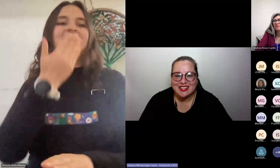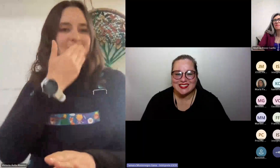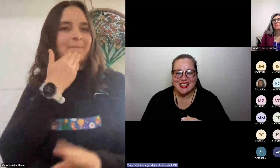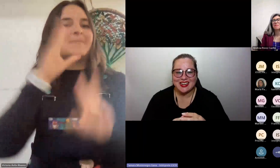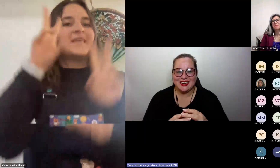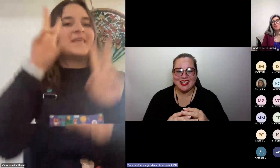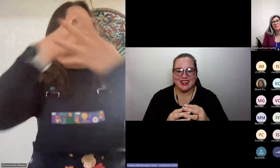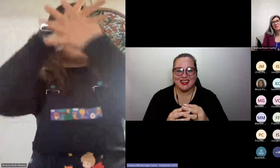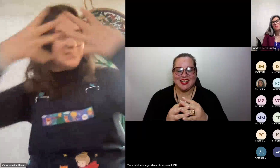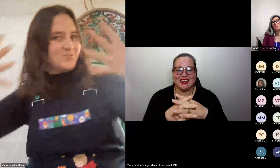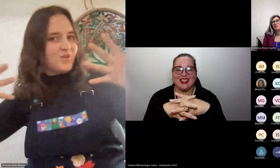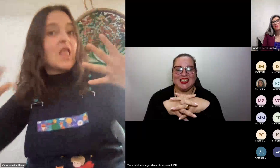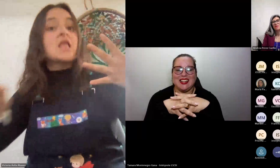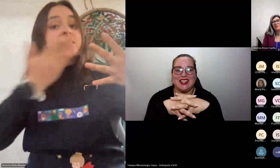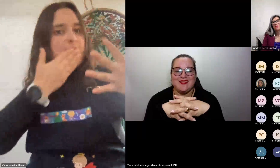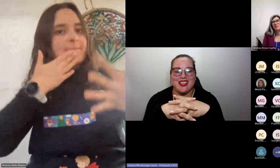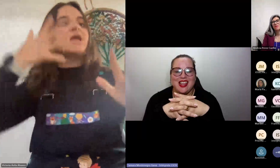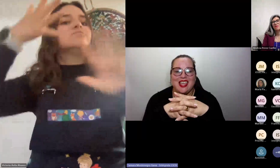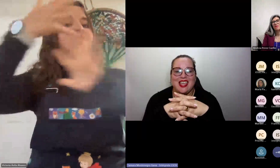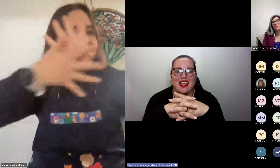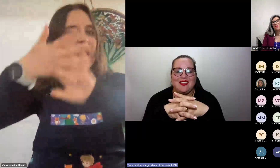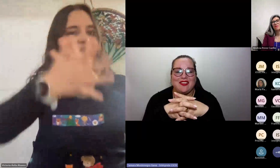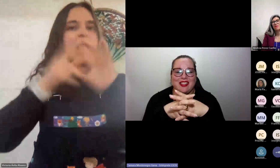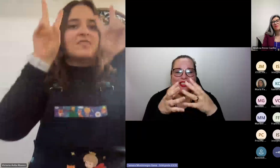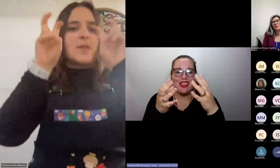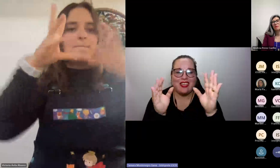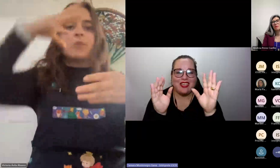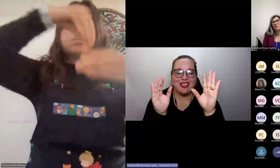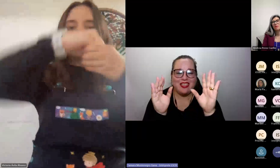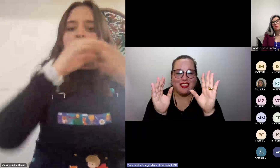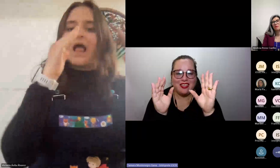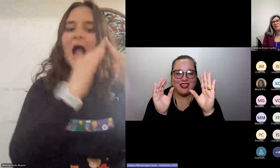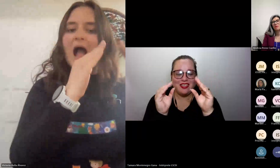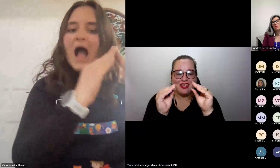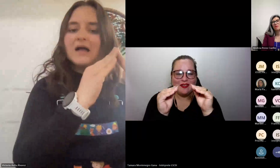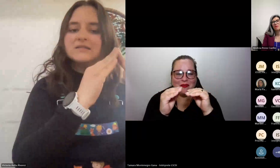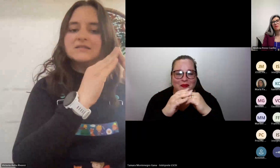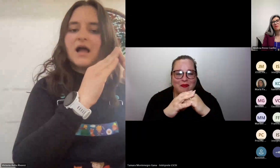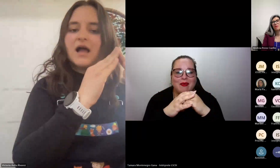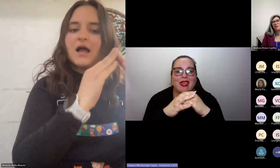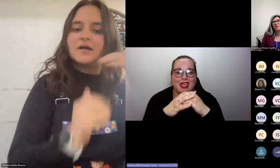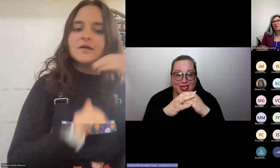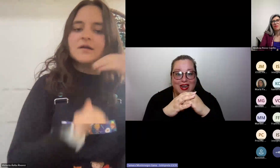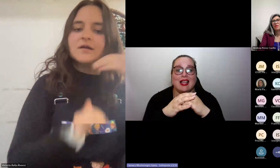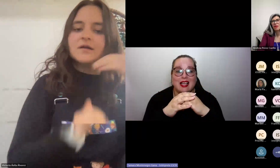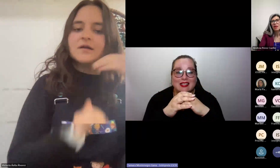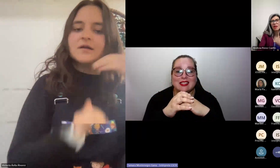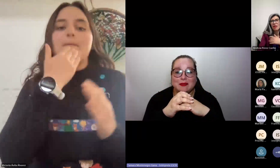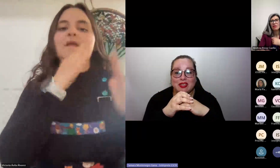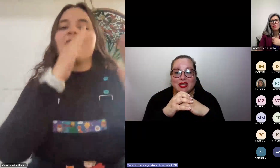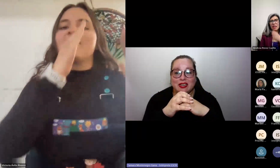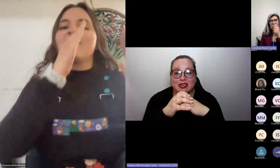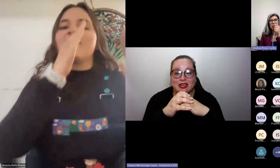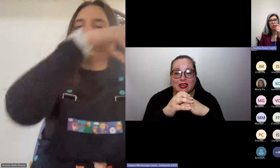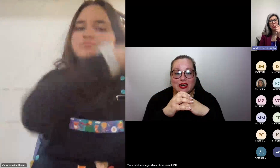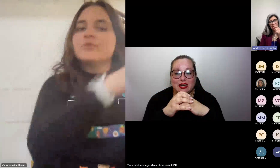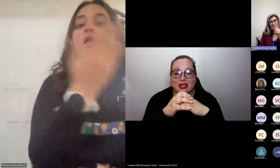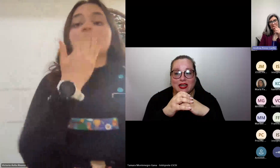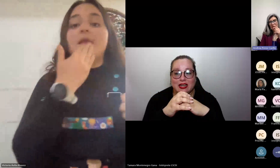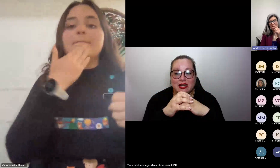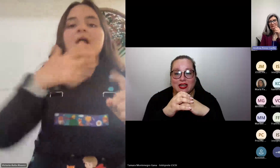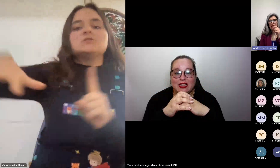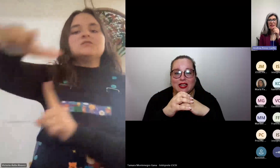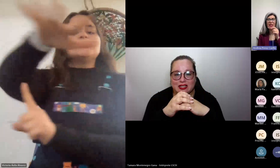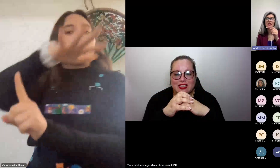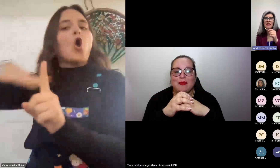no que me veo. puedan alcanzar también las diferentes mallas. En la casa Sí, también, logros